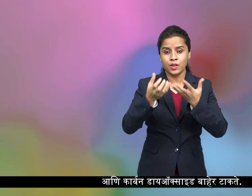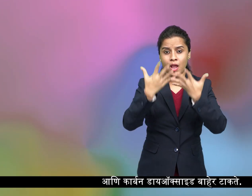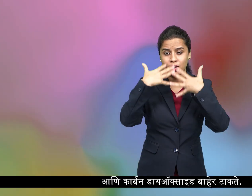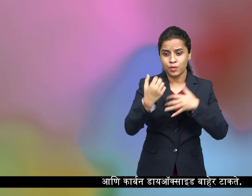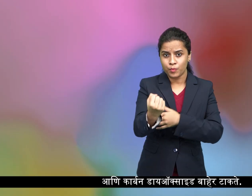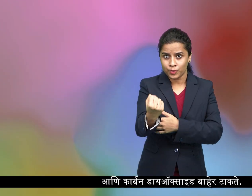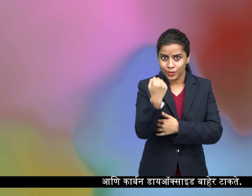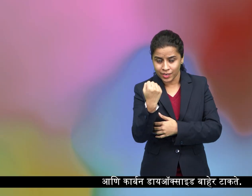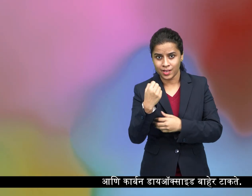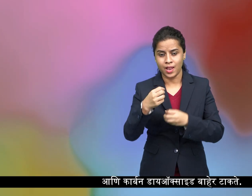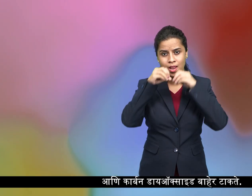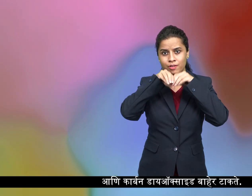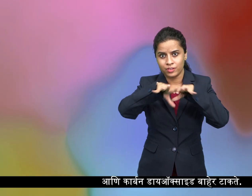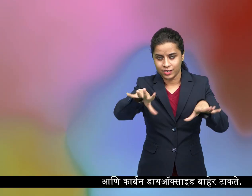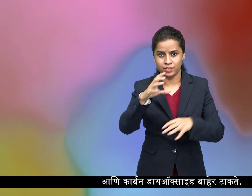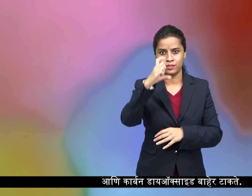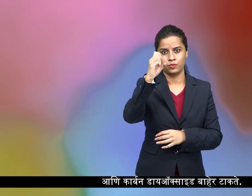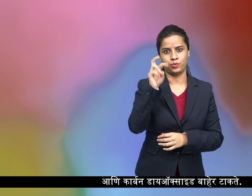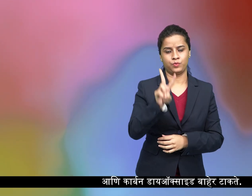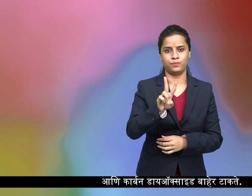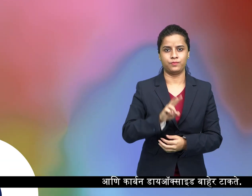आणि कार्बन डायऑक्साईड बाहेर टाकते.